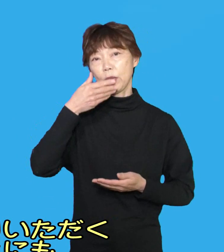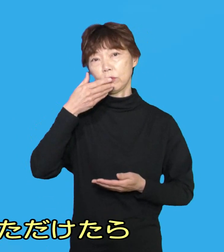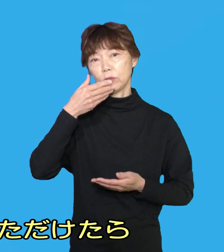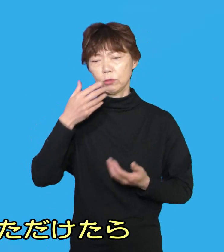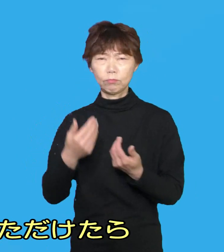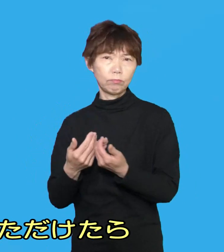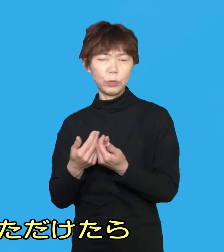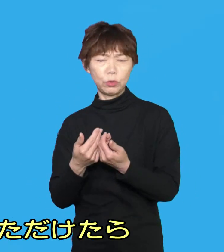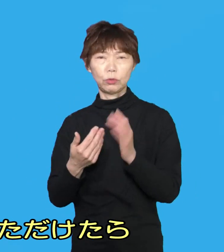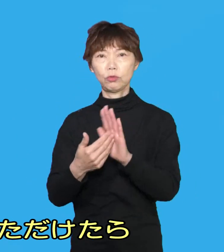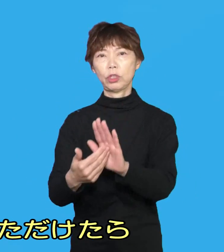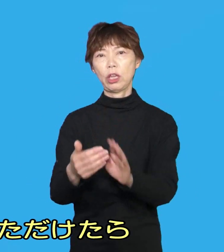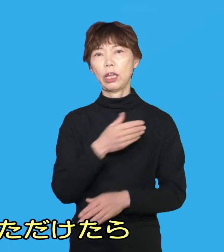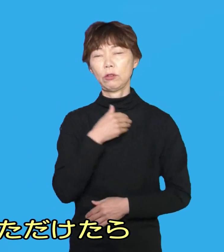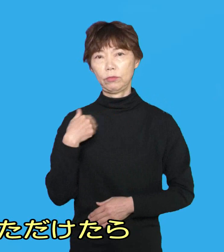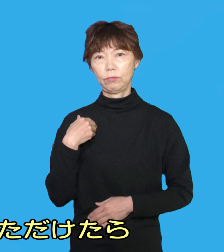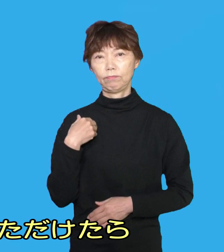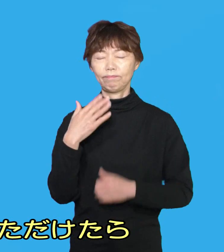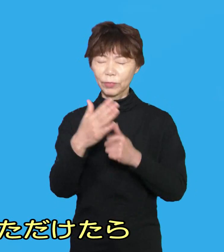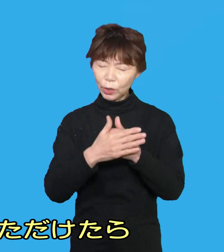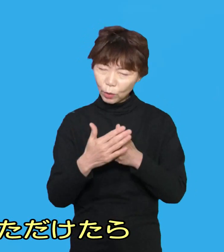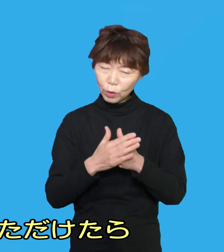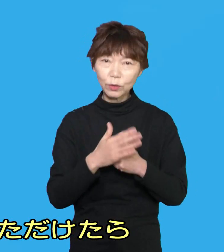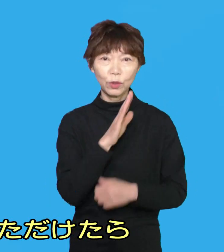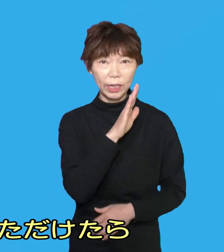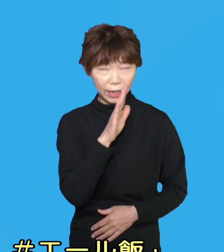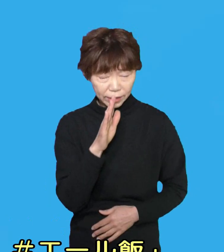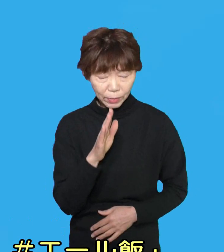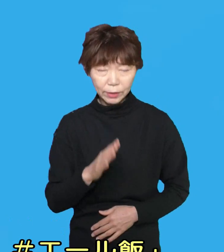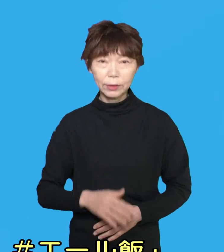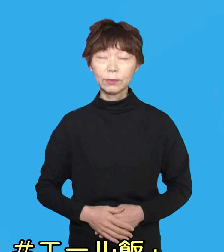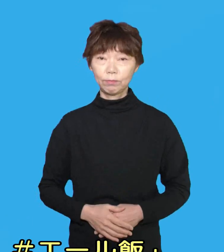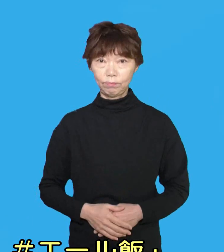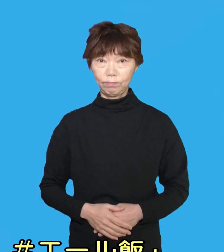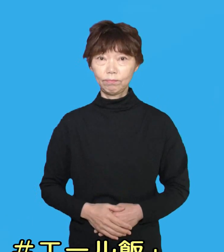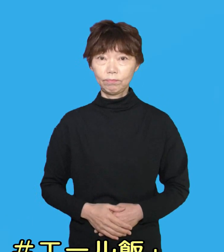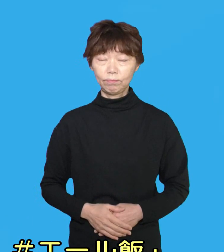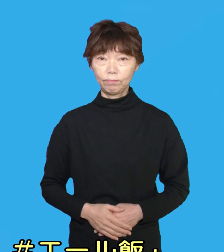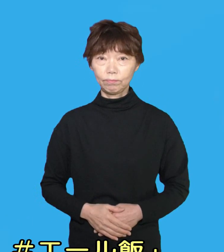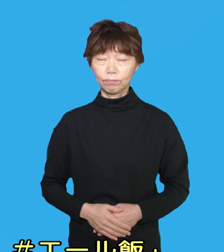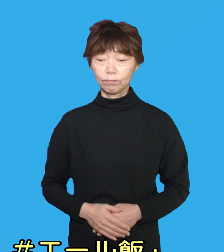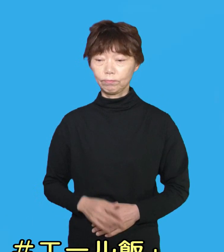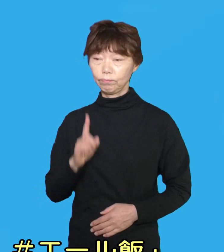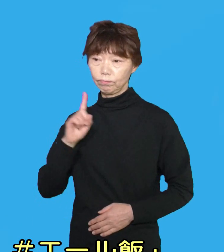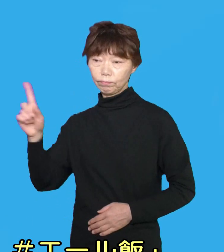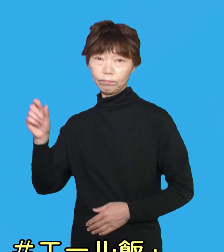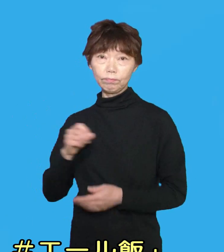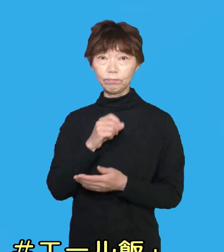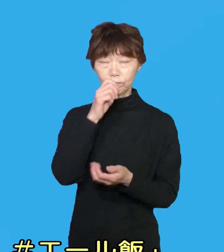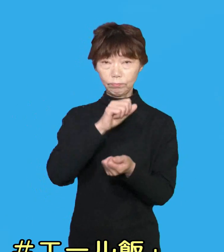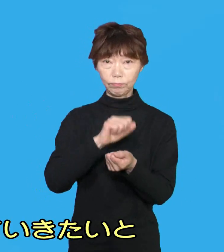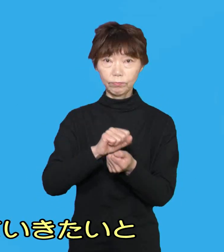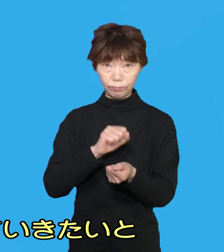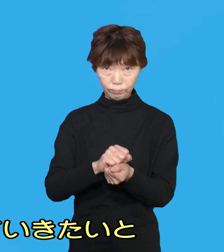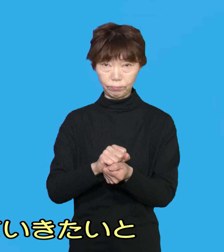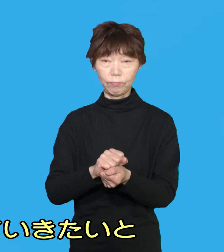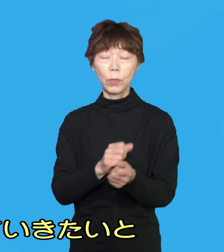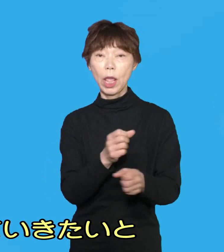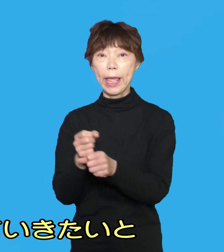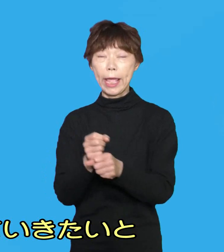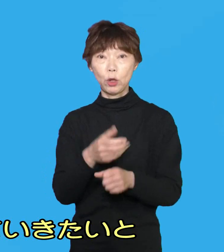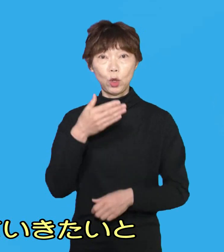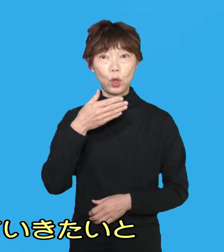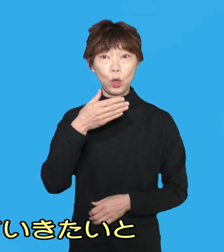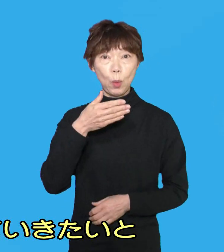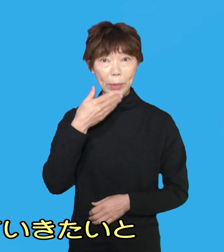ということにも、ぜひご協力をしていただけたらと考えております。このテイクアウト、堺エール飯、堺市としても発信をしていきたい